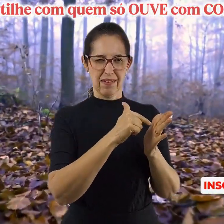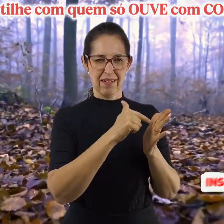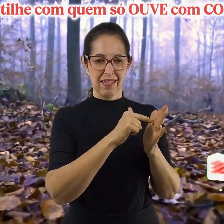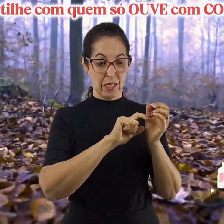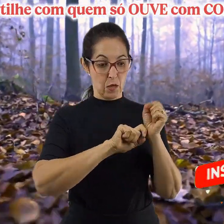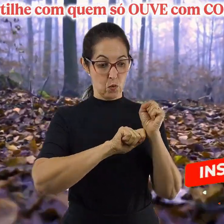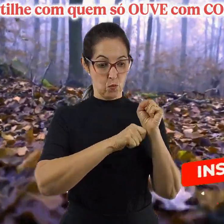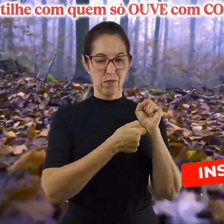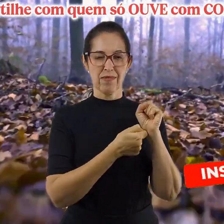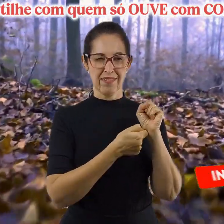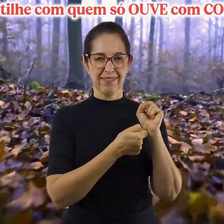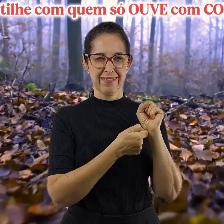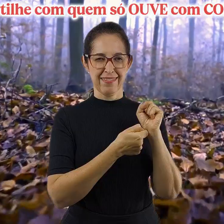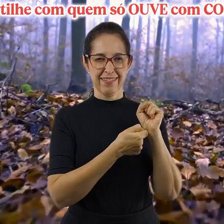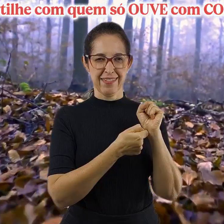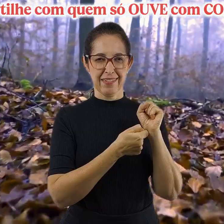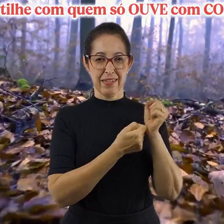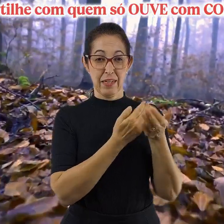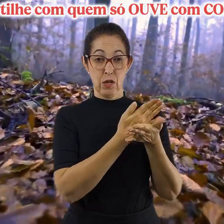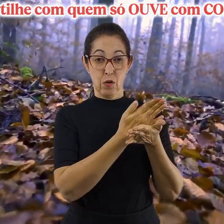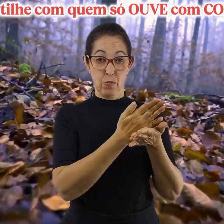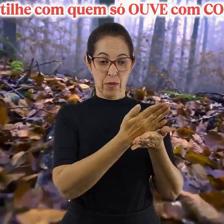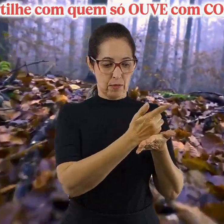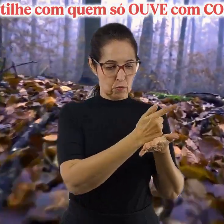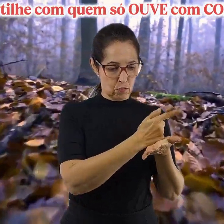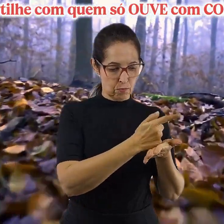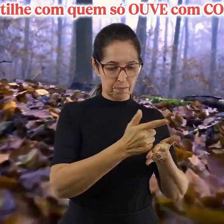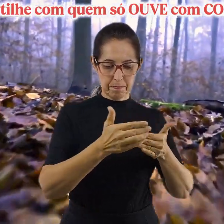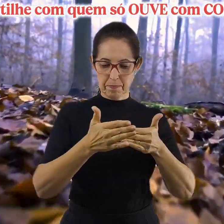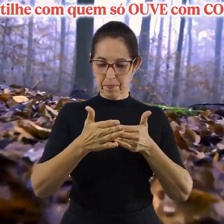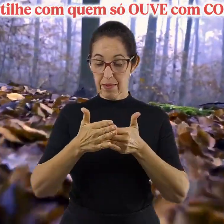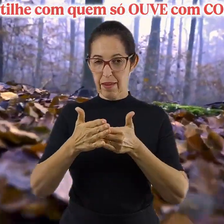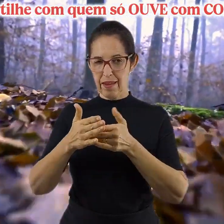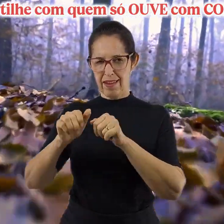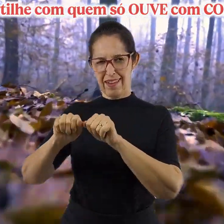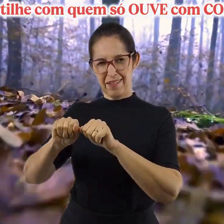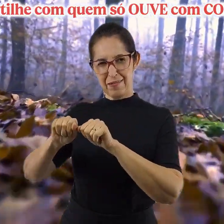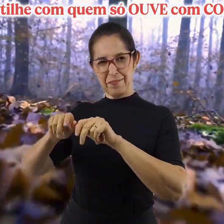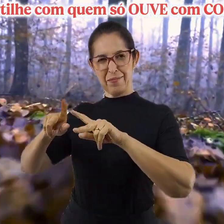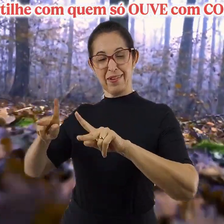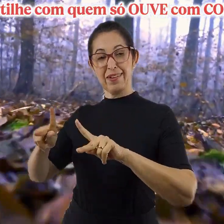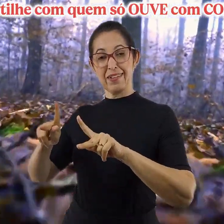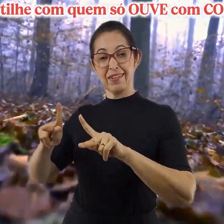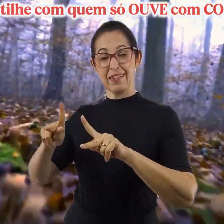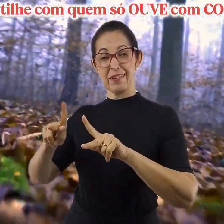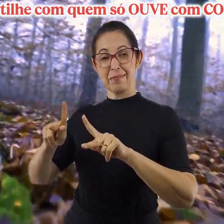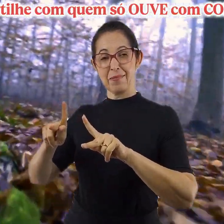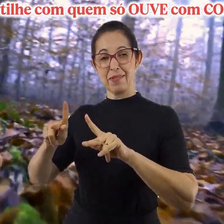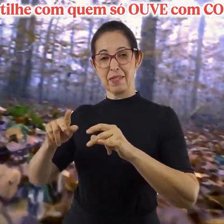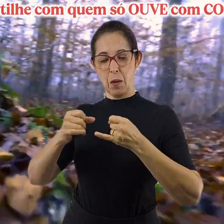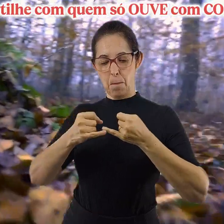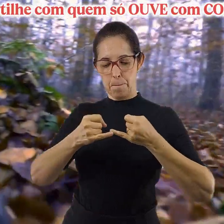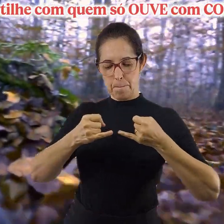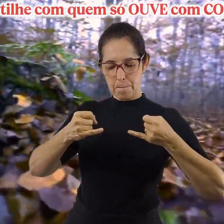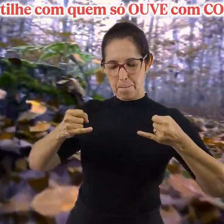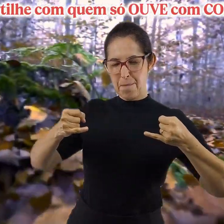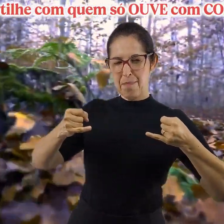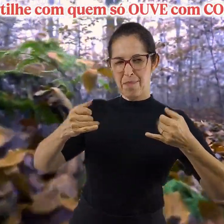do Gênesis ao Apocalipse, como doutrina,